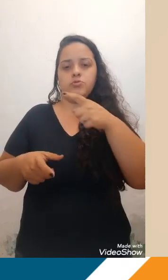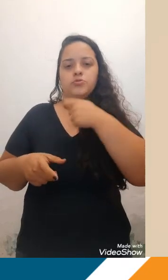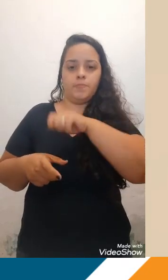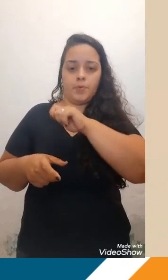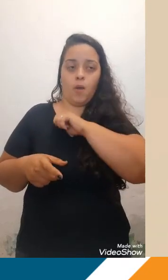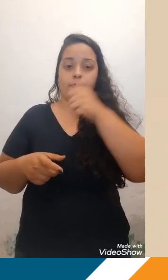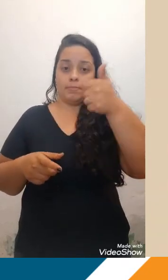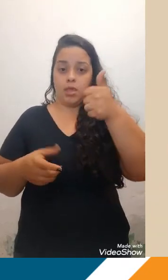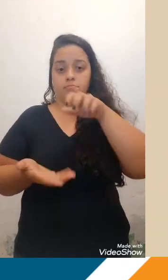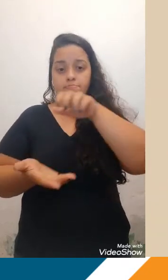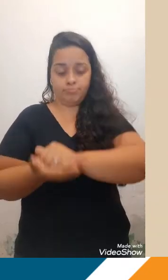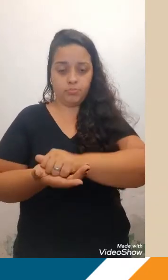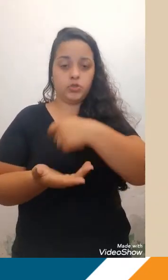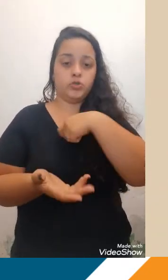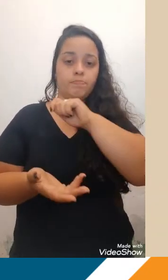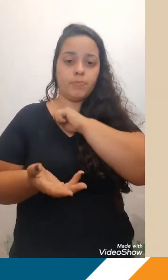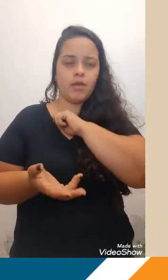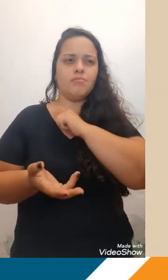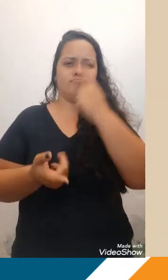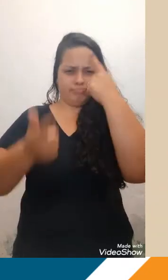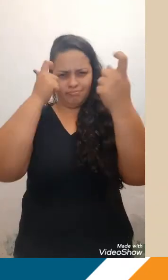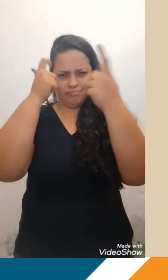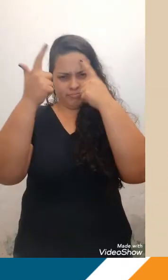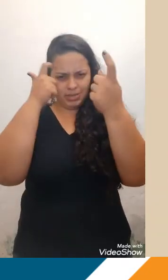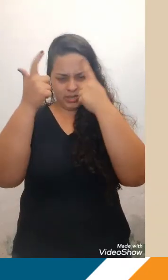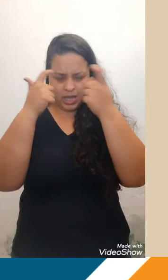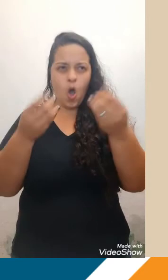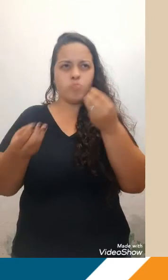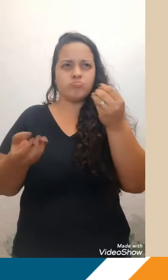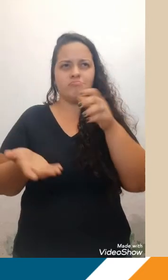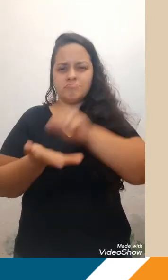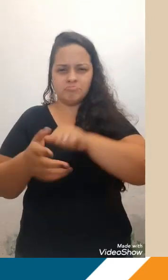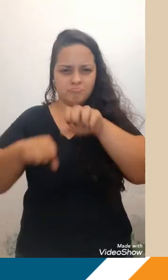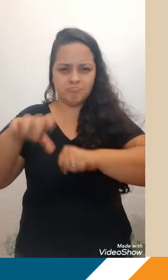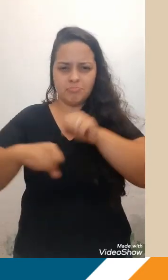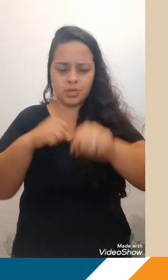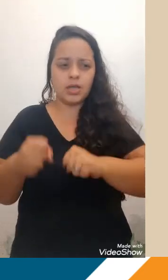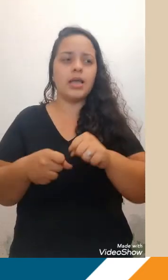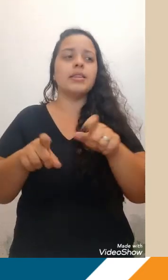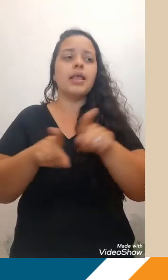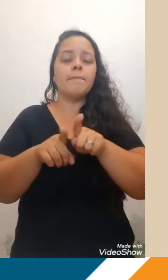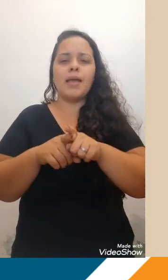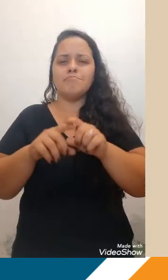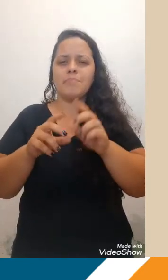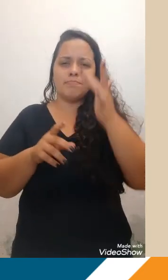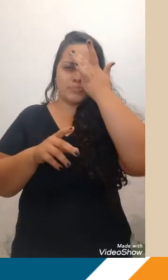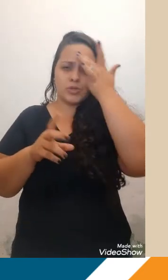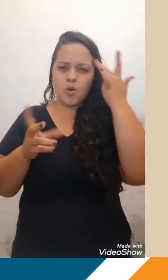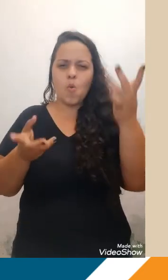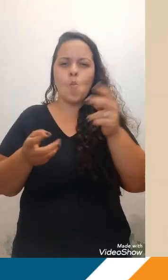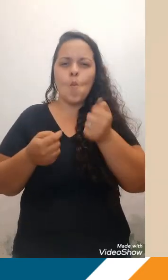primeiro foi ocupado pela Espanha e que foi tão violenta em seu processo de ocupação e colonização da região que dizimou quase